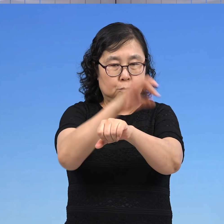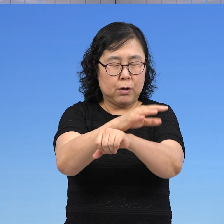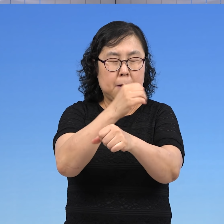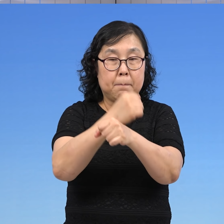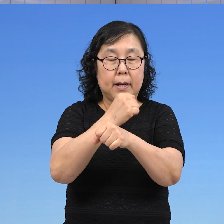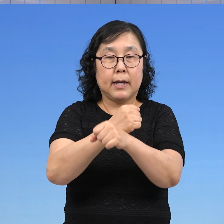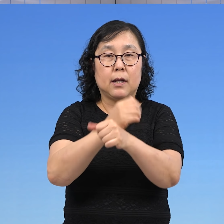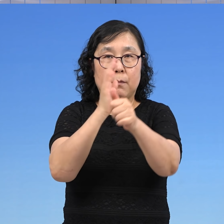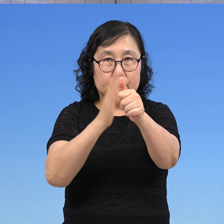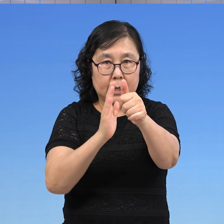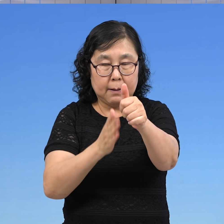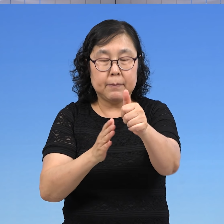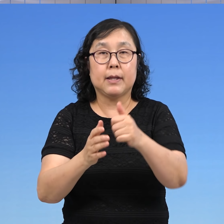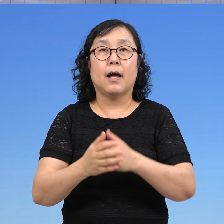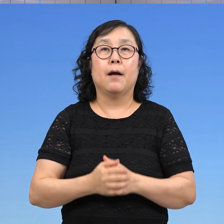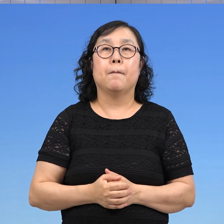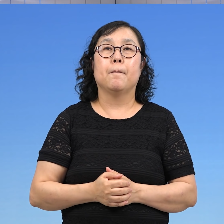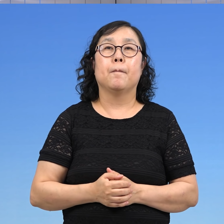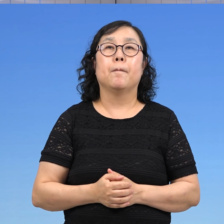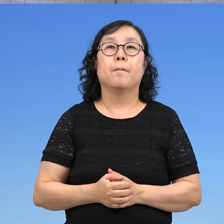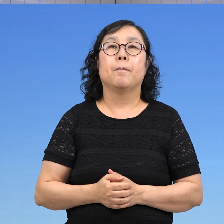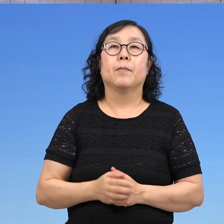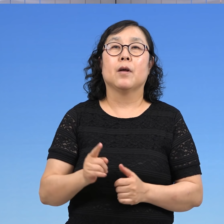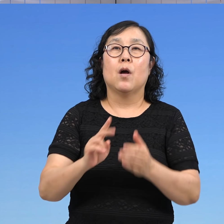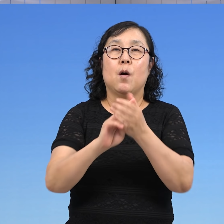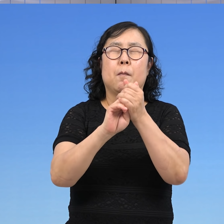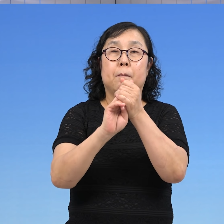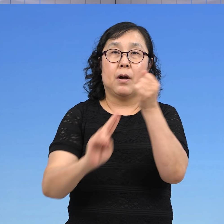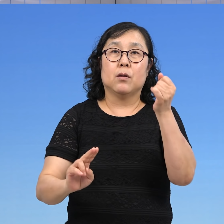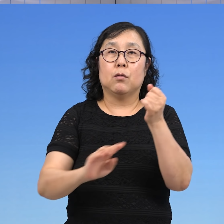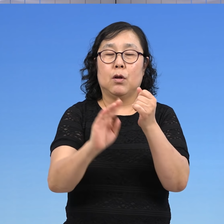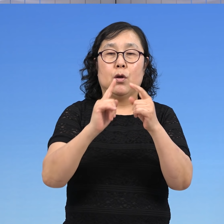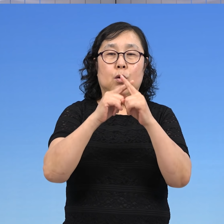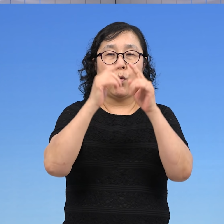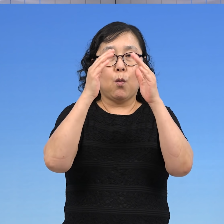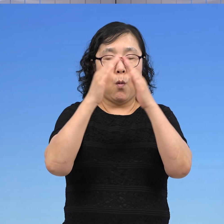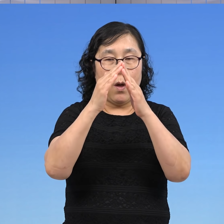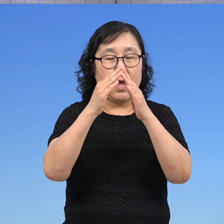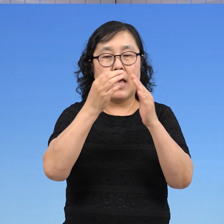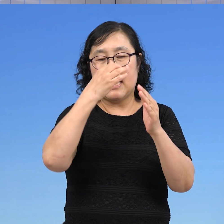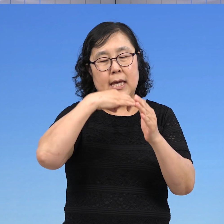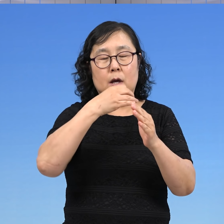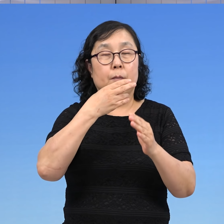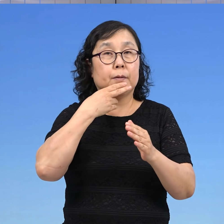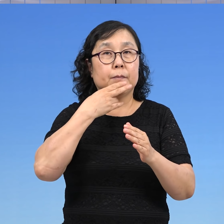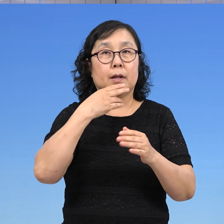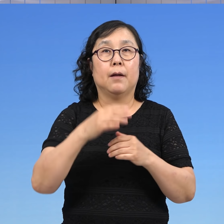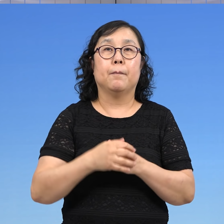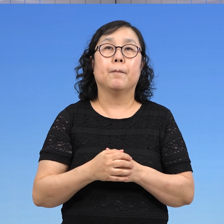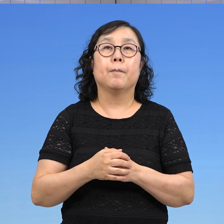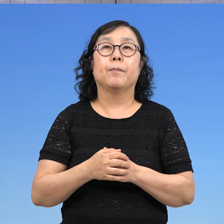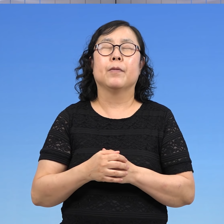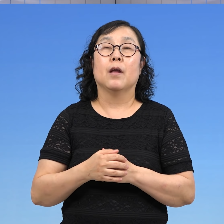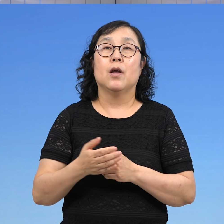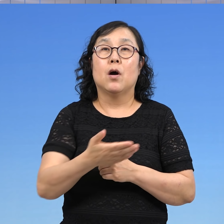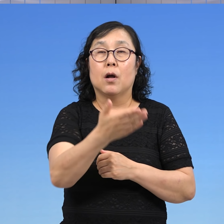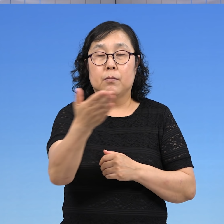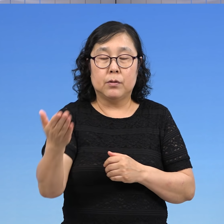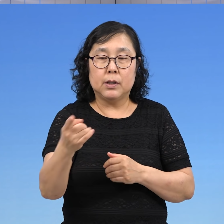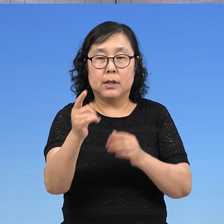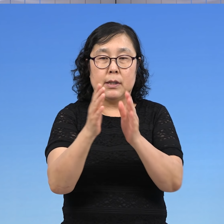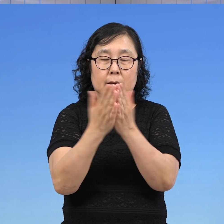이 책을 구입하기를 제가 군 면 해드립니다 이거 팔아 가지고 뭐 우리 교회 한테 제한 또는 하나도 없습니다